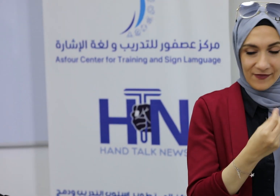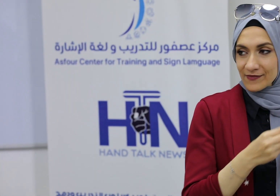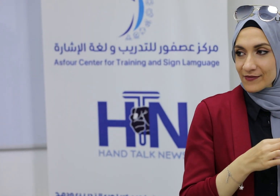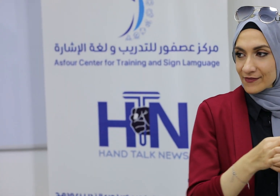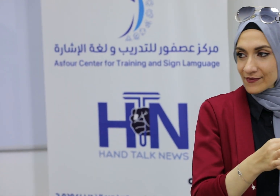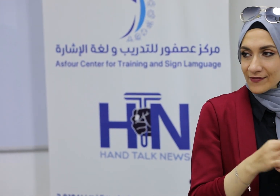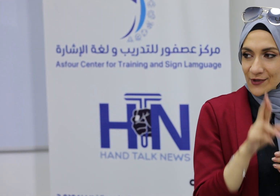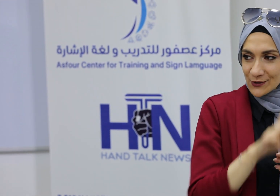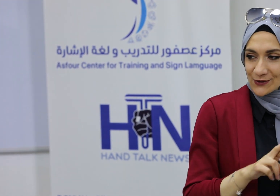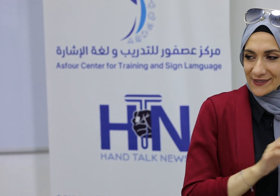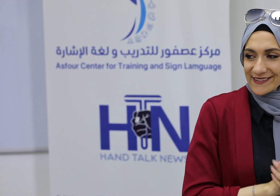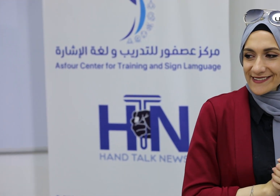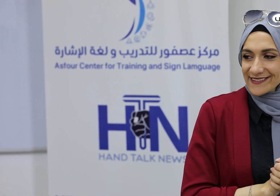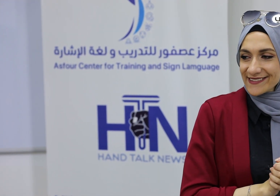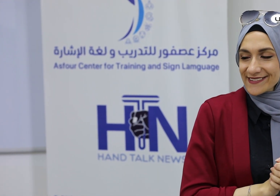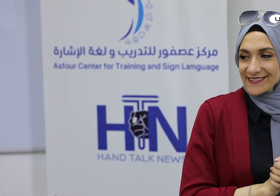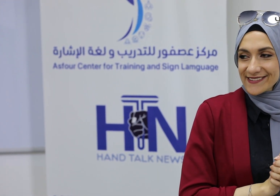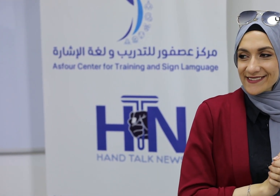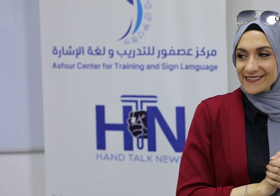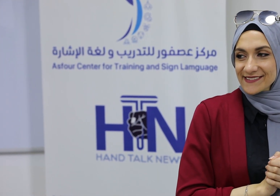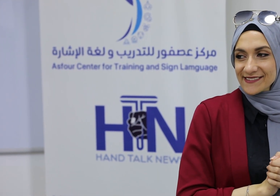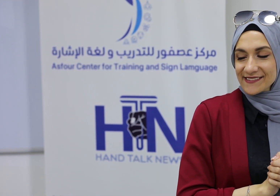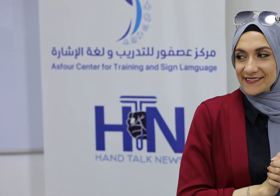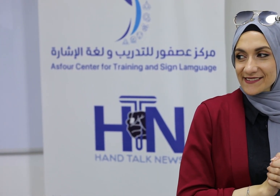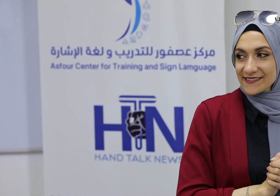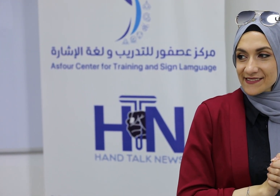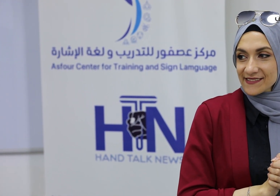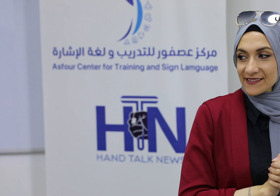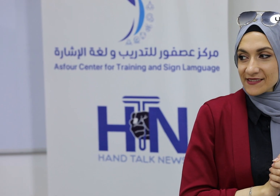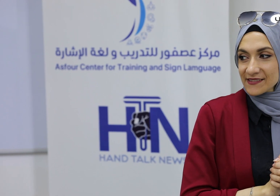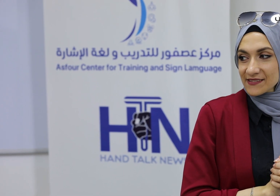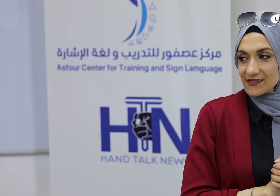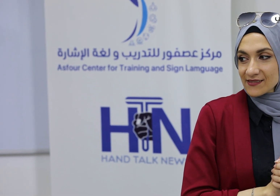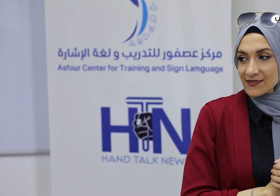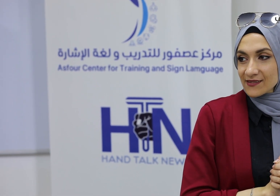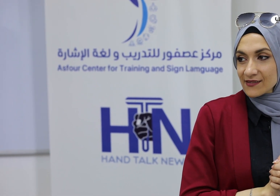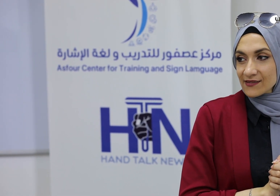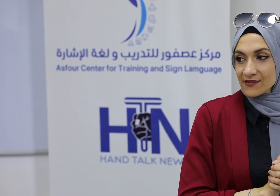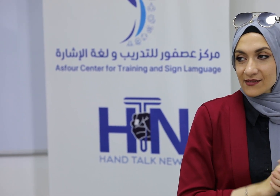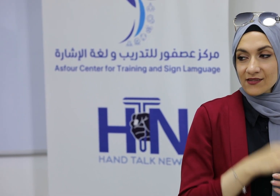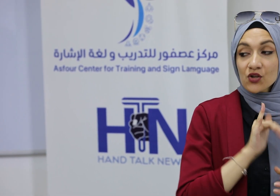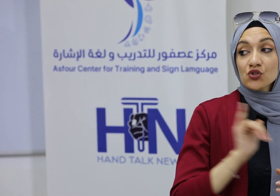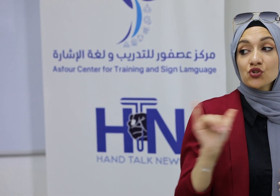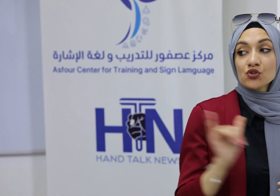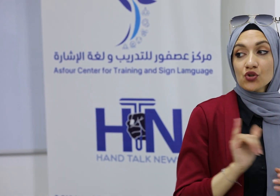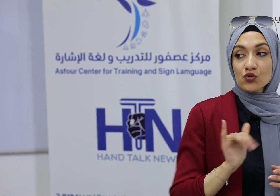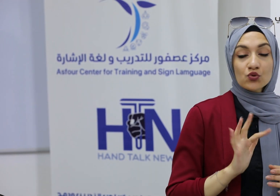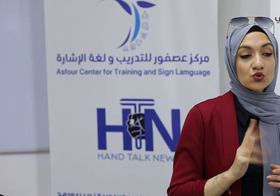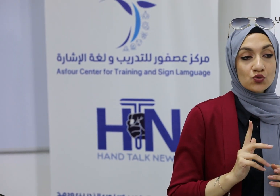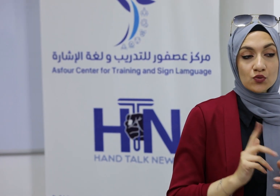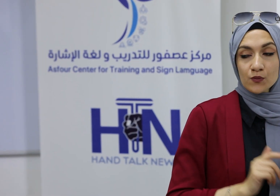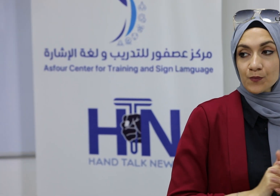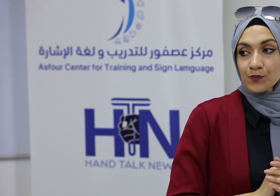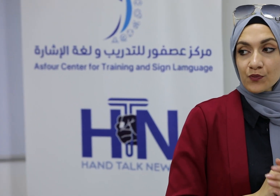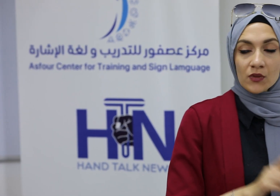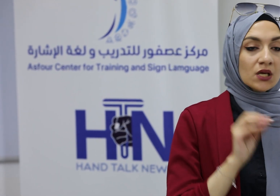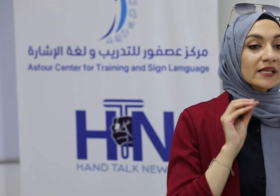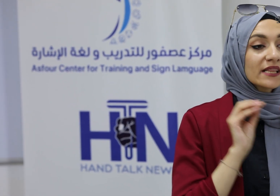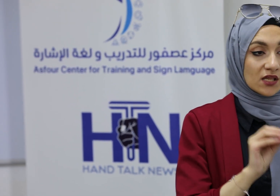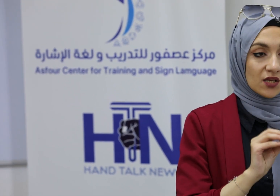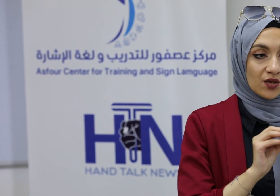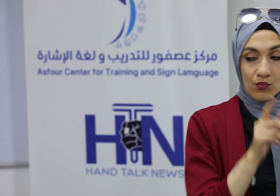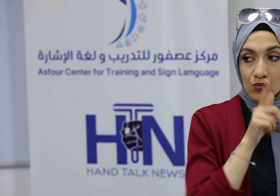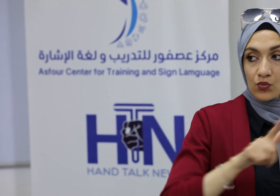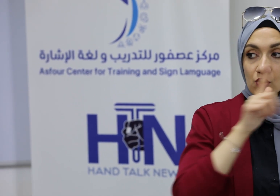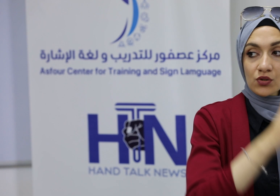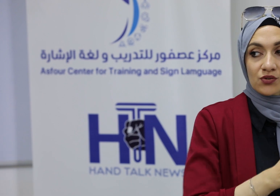تفضل. اعطيني دقيقتين خذ راحتك. ضروري جدا تدريب لغه الاشاره. انا